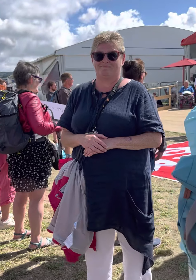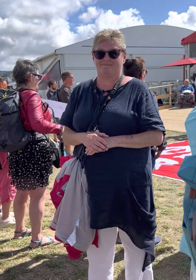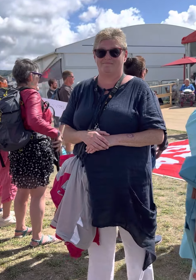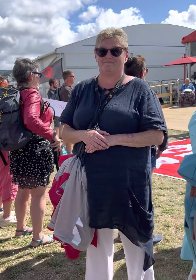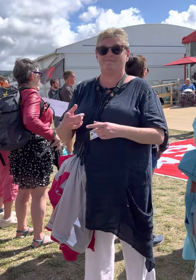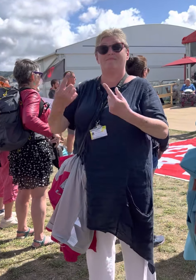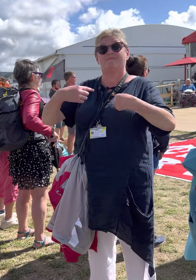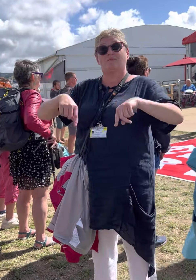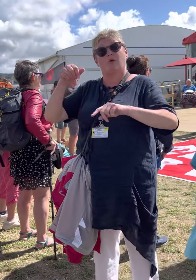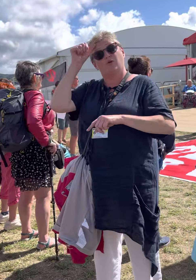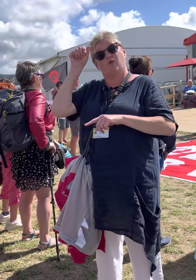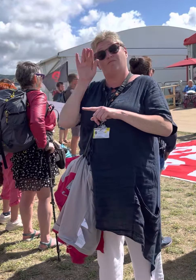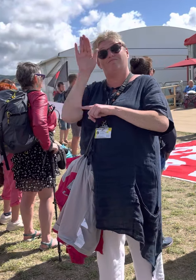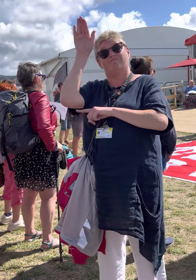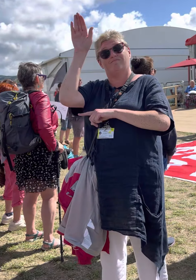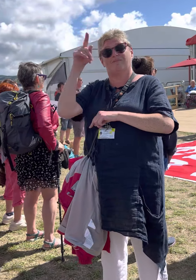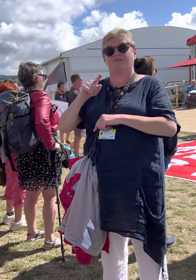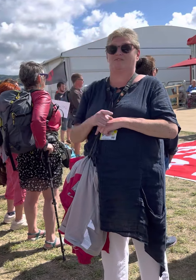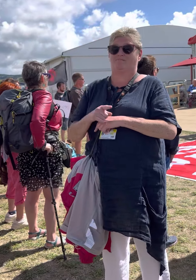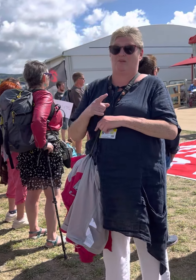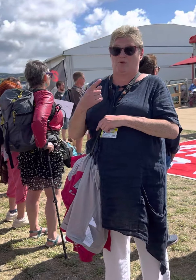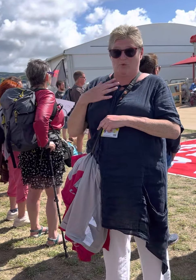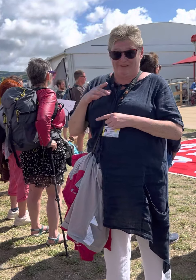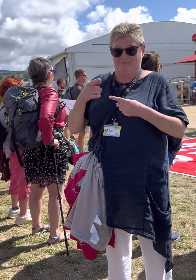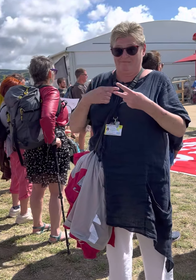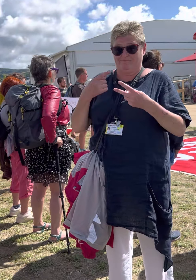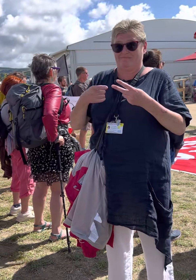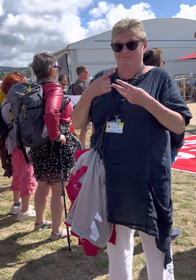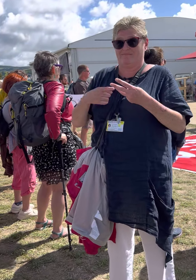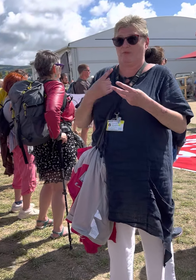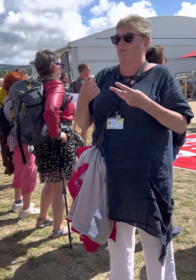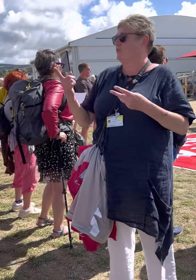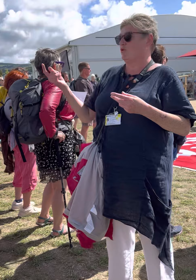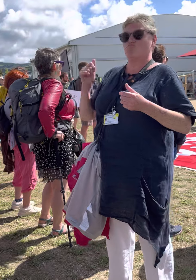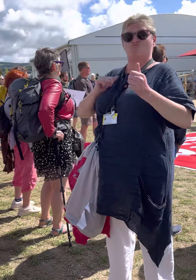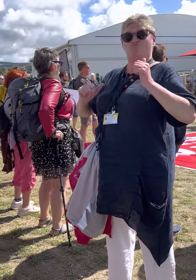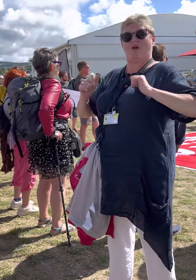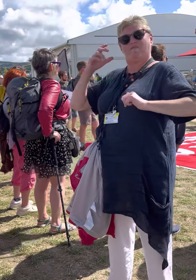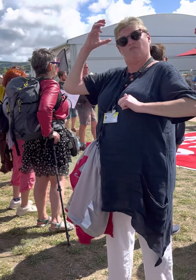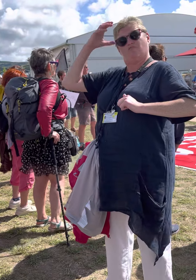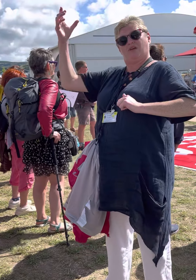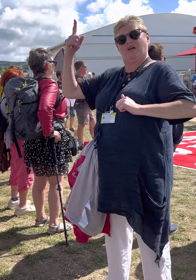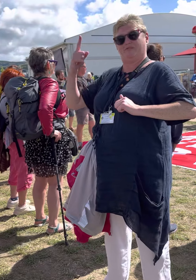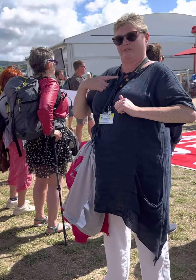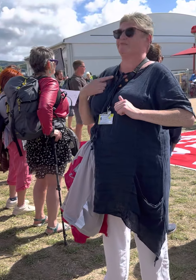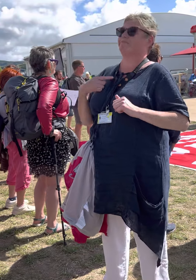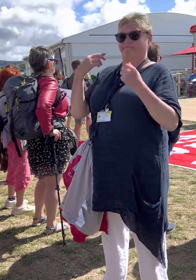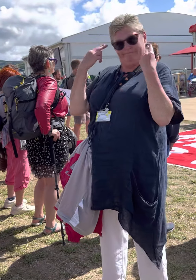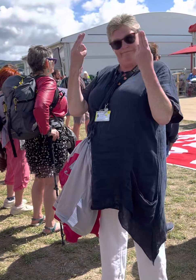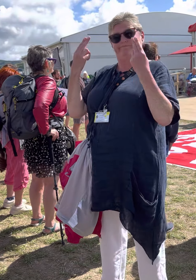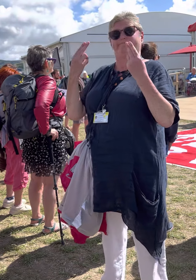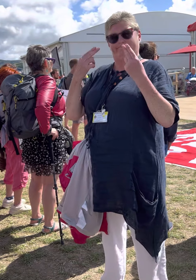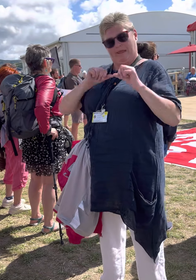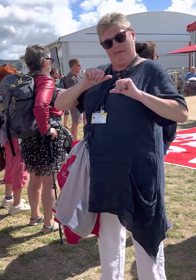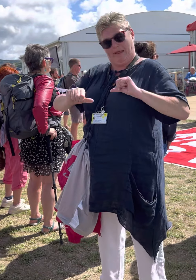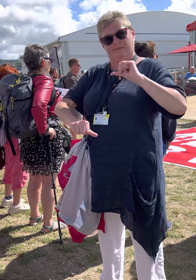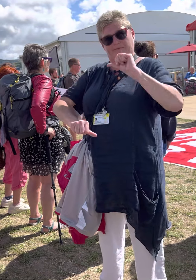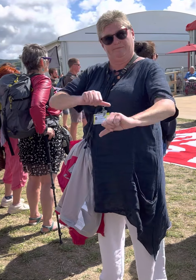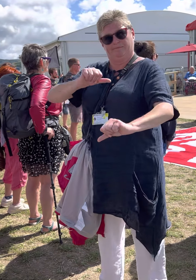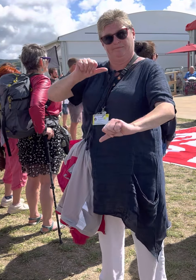Dyn ni'n gwybod y ffordd ymlaen, yr hyn sydd ei nawr yw'r dewrder gwleidyddol yna i gymryd y camau